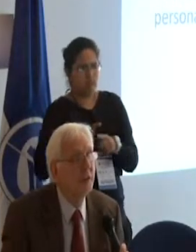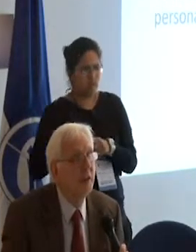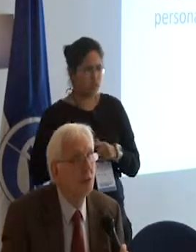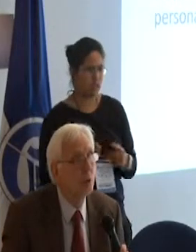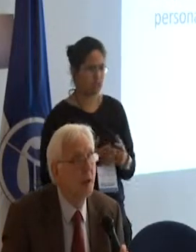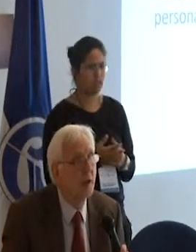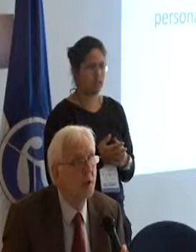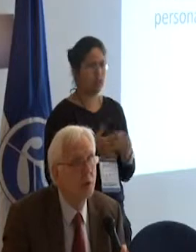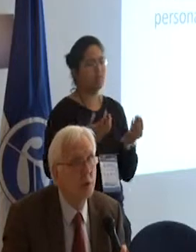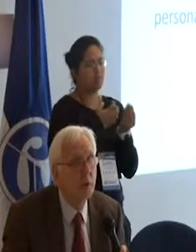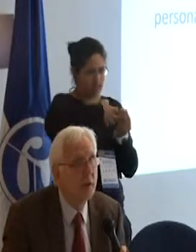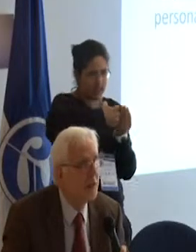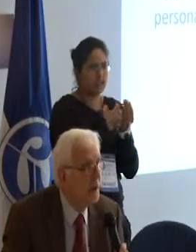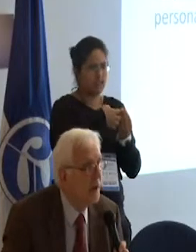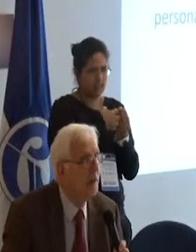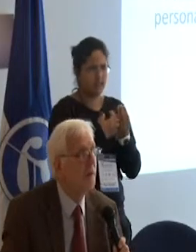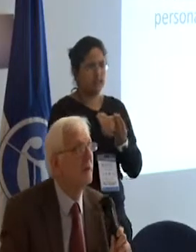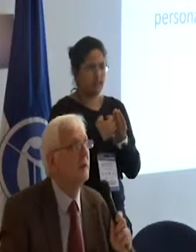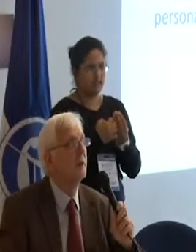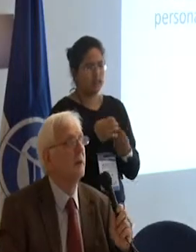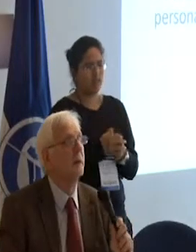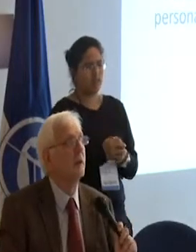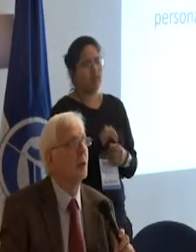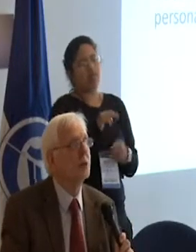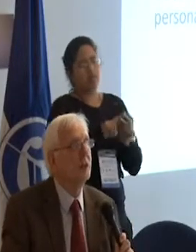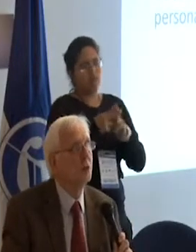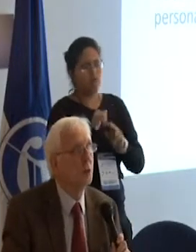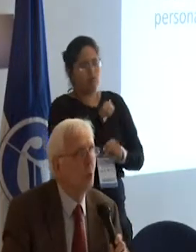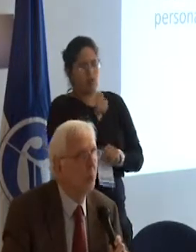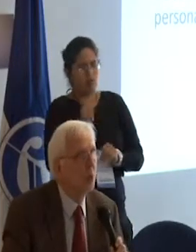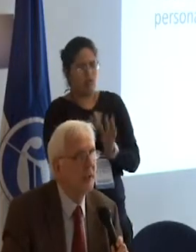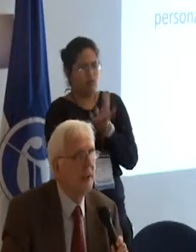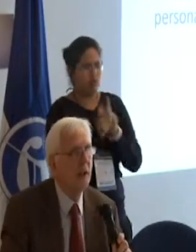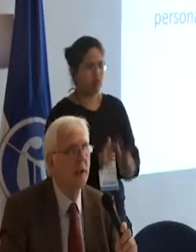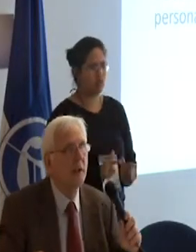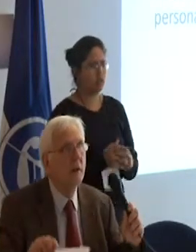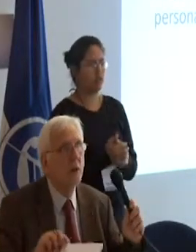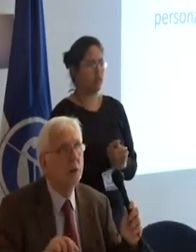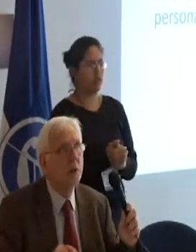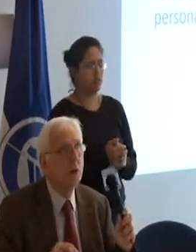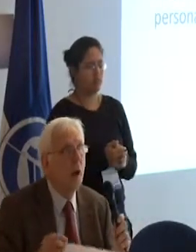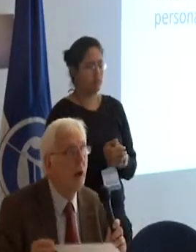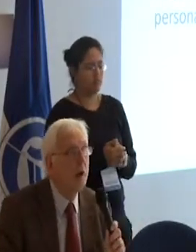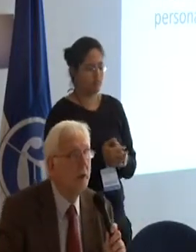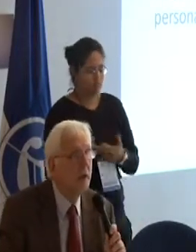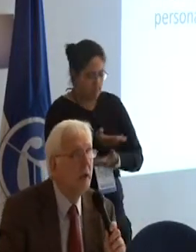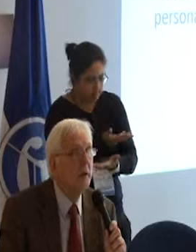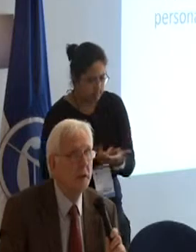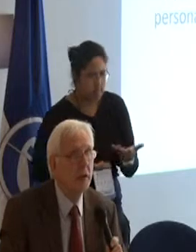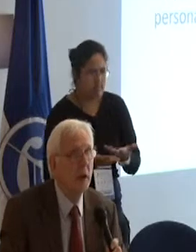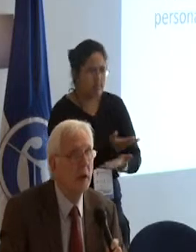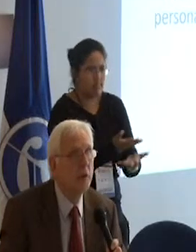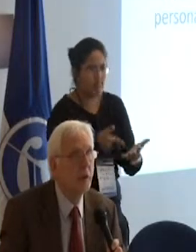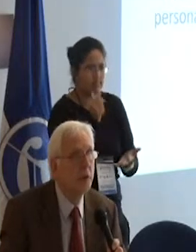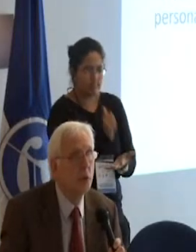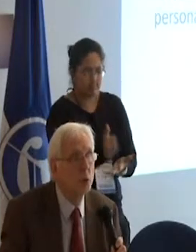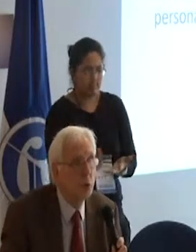una preocupación con respecto a los otros alumnos. ¿Cómo los alumnos van a comportarse